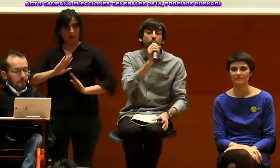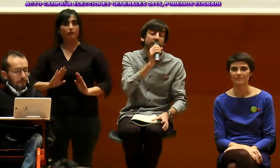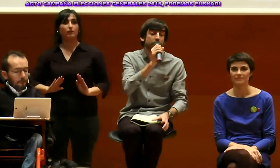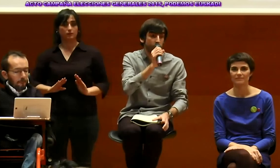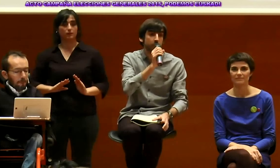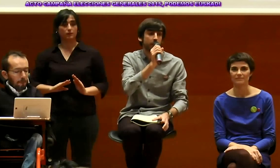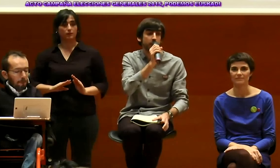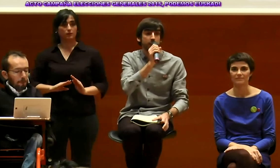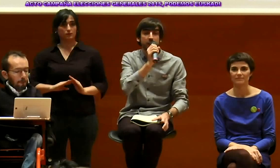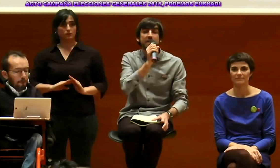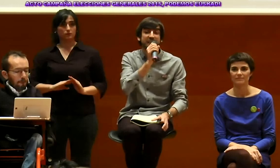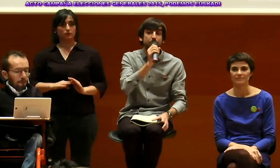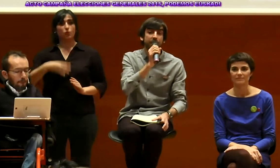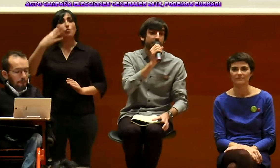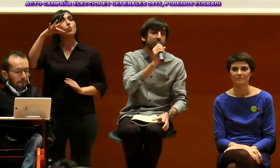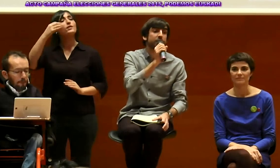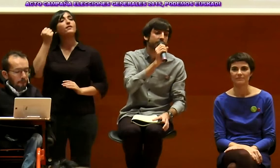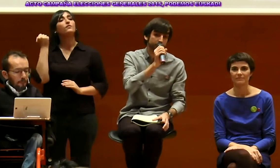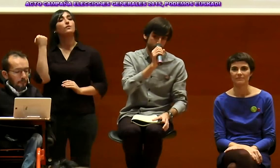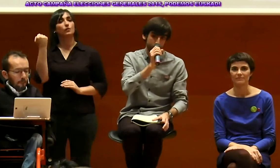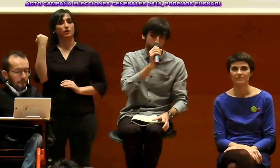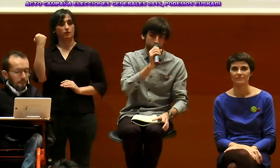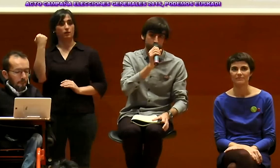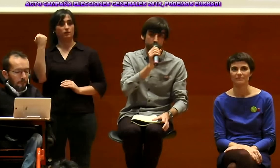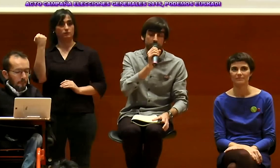La única fuerza que es capaz de defender